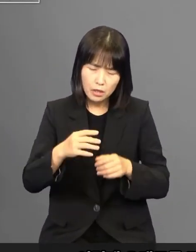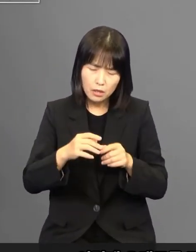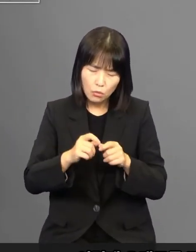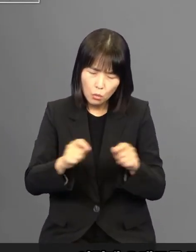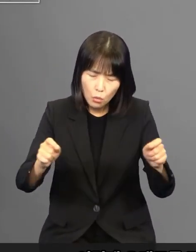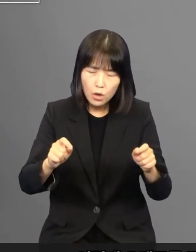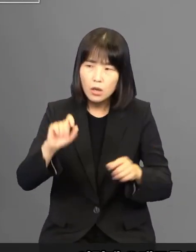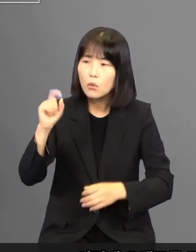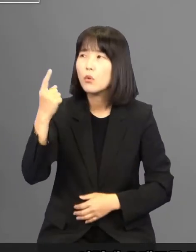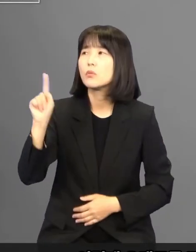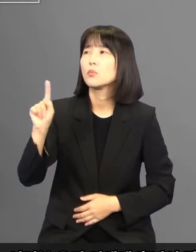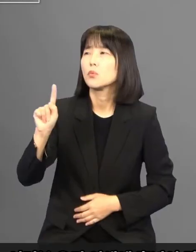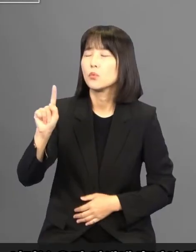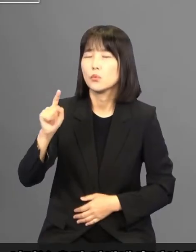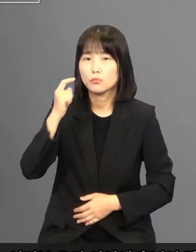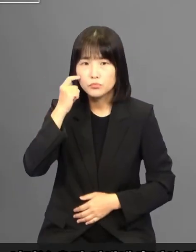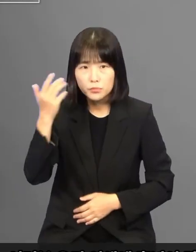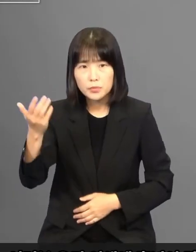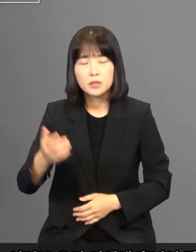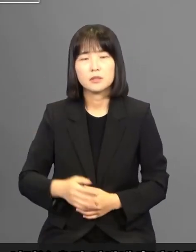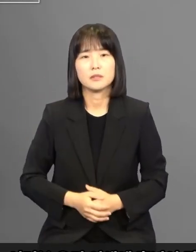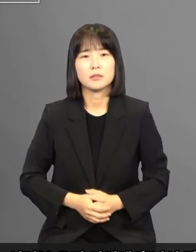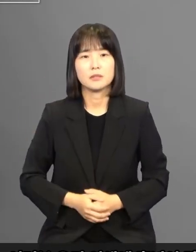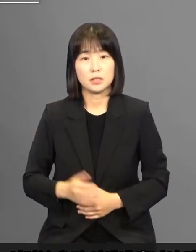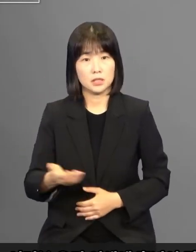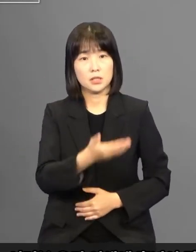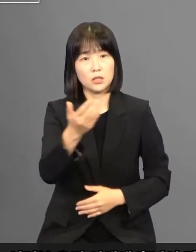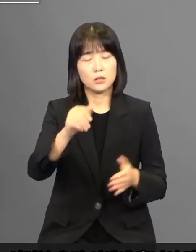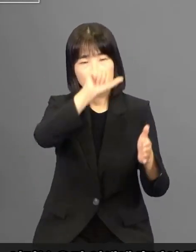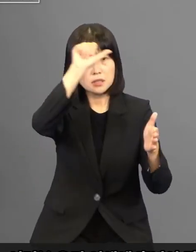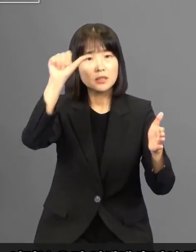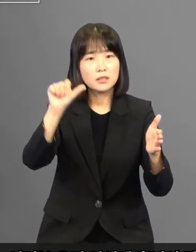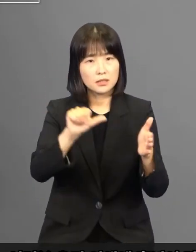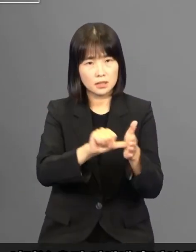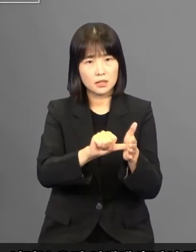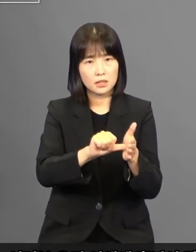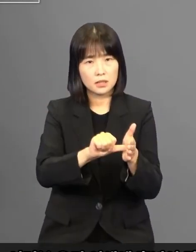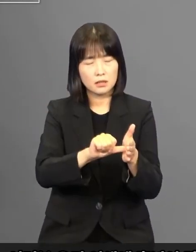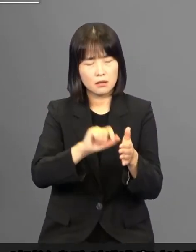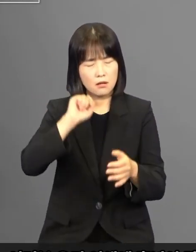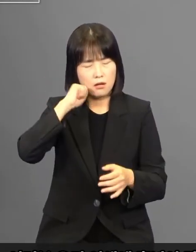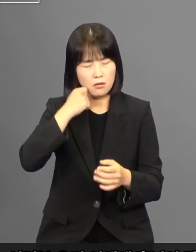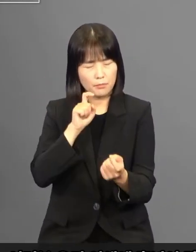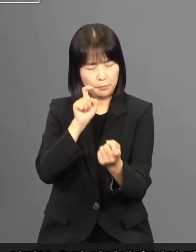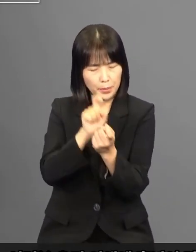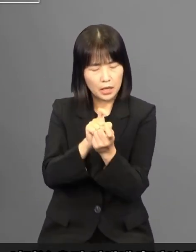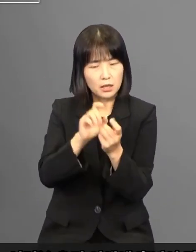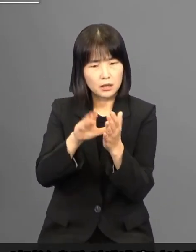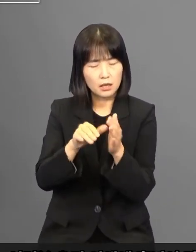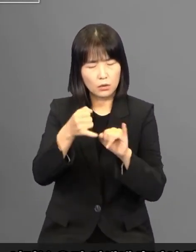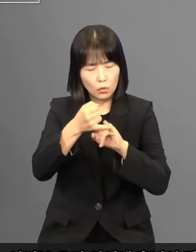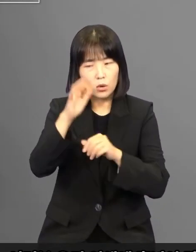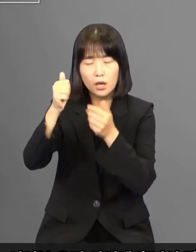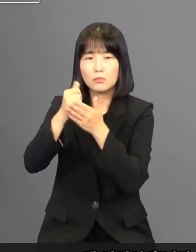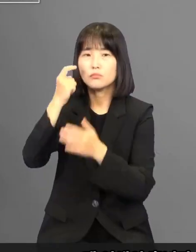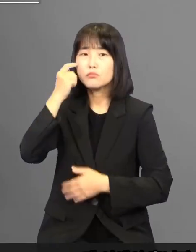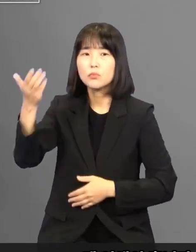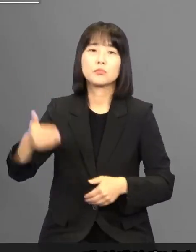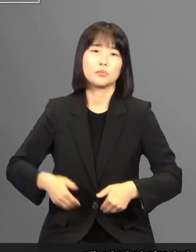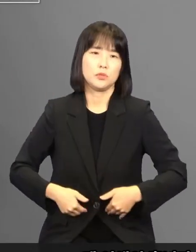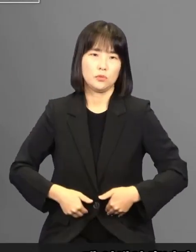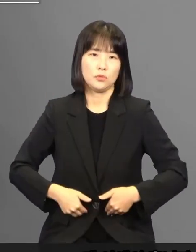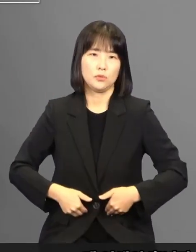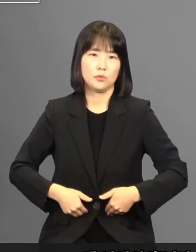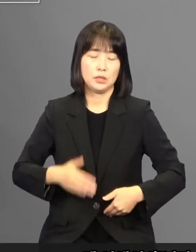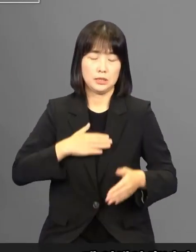원인이 무엇입니까? 여러분 인생에, 우리 인생에 흉년이 닥쳐오면 반드시 하나님께 물어야 됩니다. 제